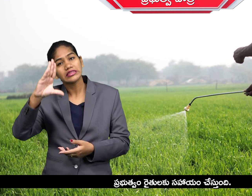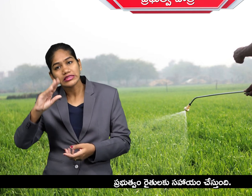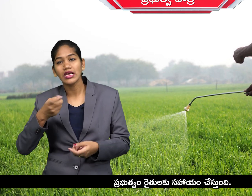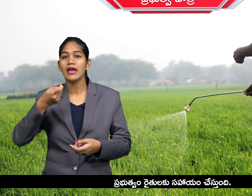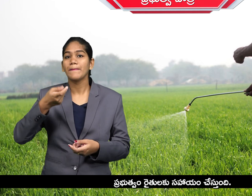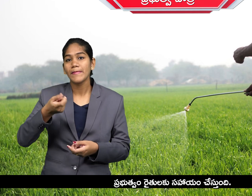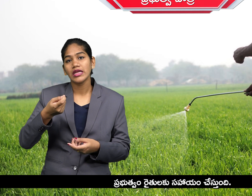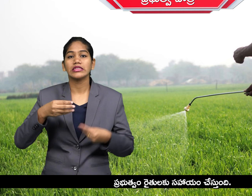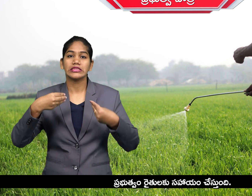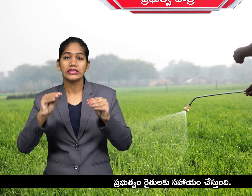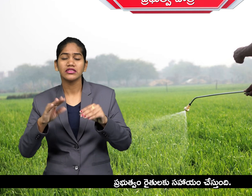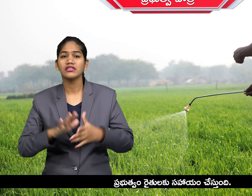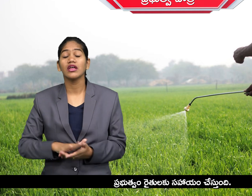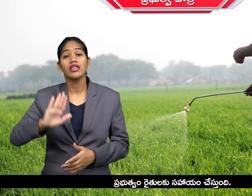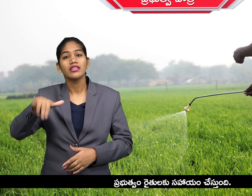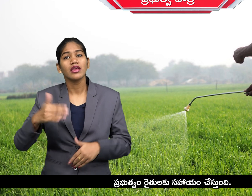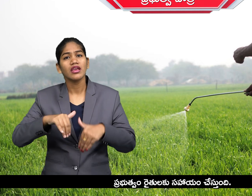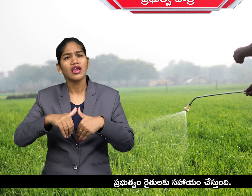చేస్తుంది.